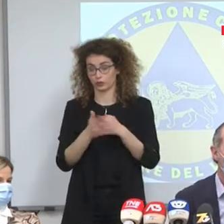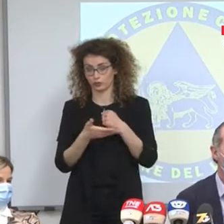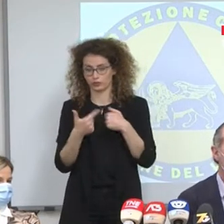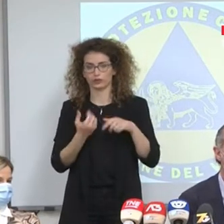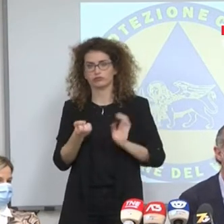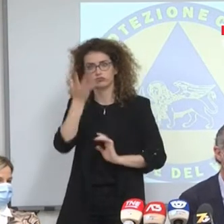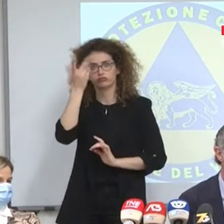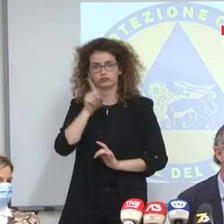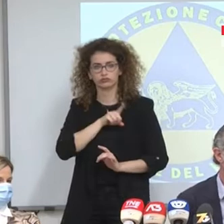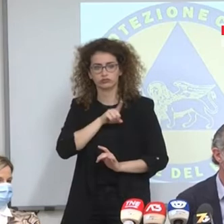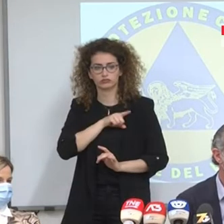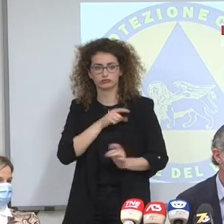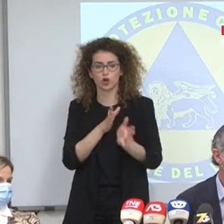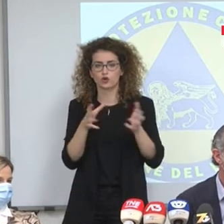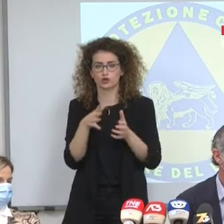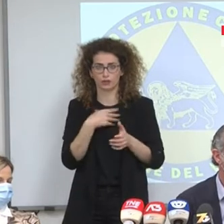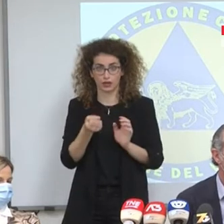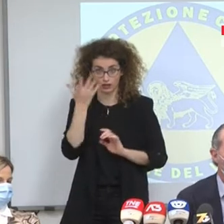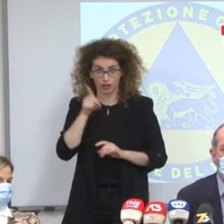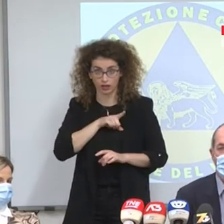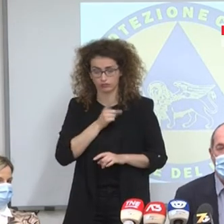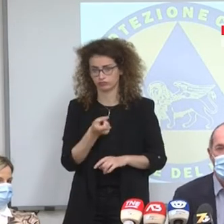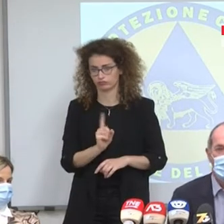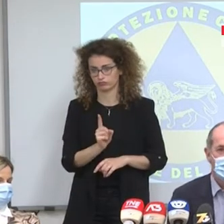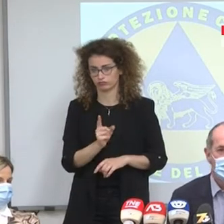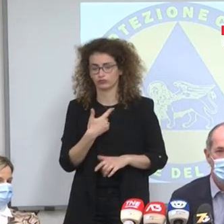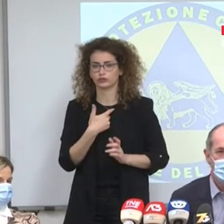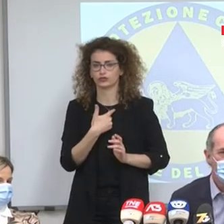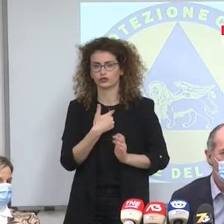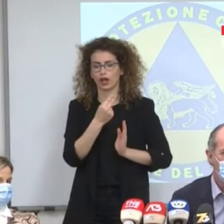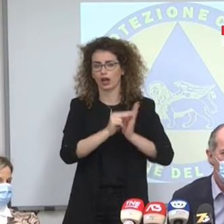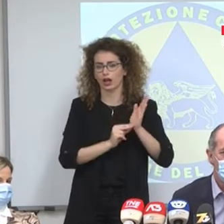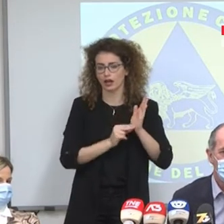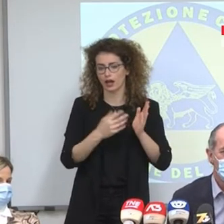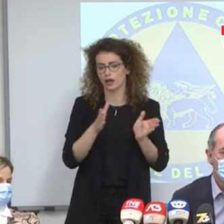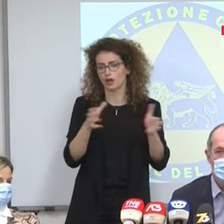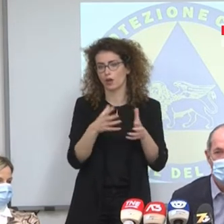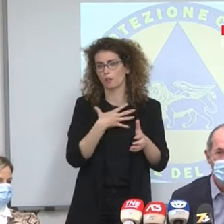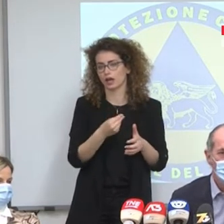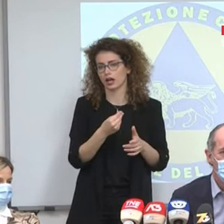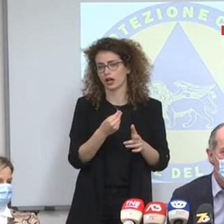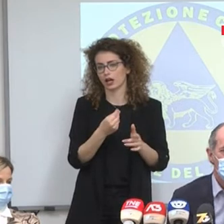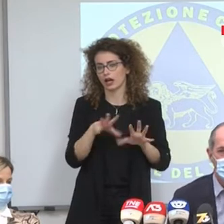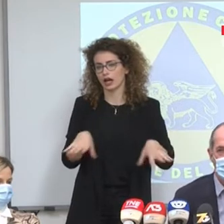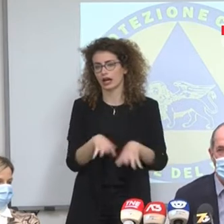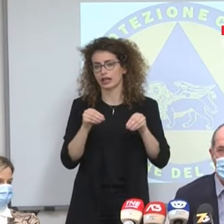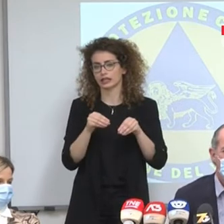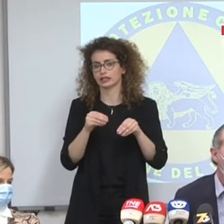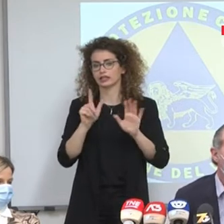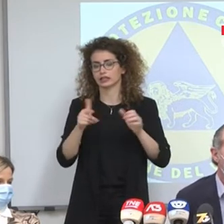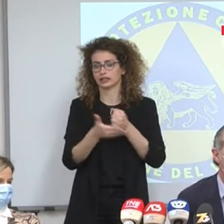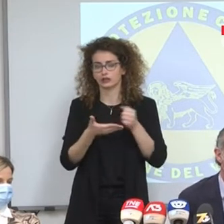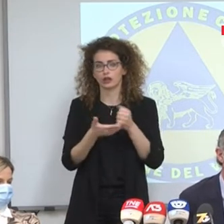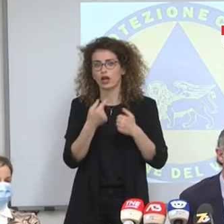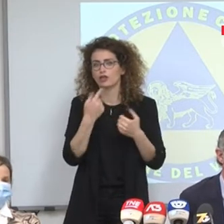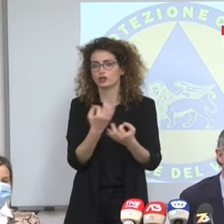io quella della storia di entrare in zona bianca, no? Se poi abbiamo parametri da zona bianca come Veneto dal 7 giugno, è giusto dire ai veneti